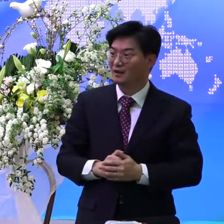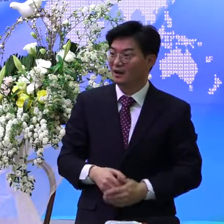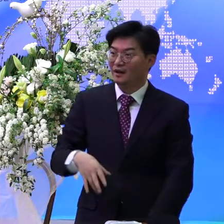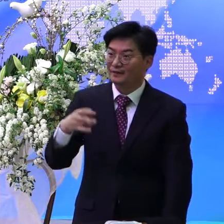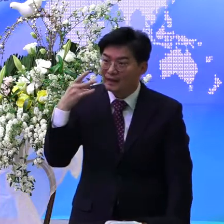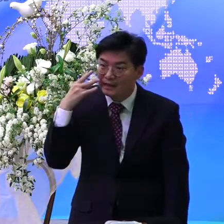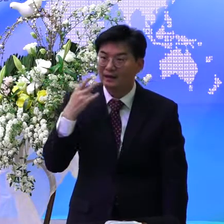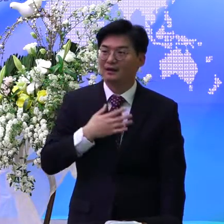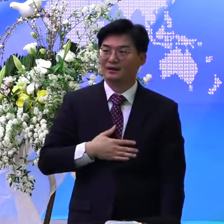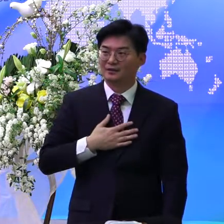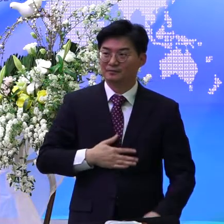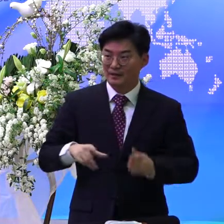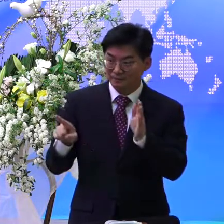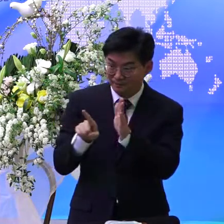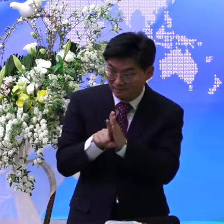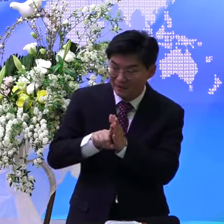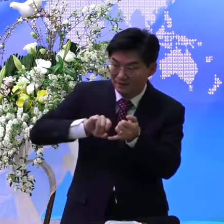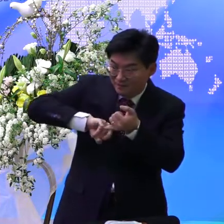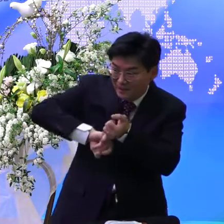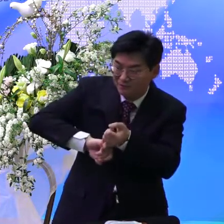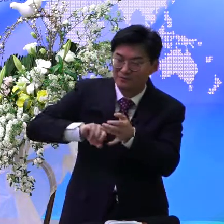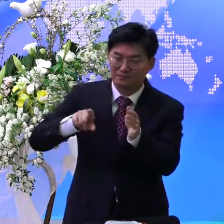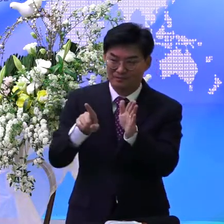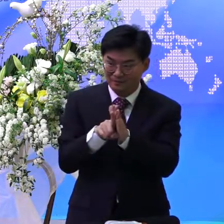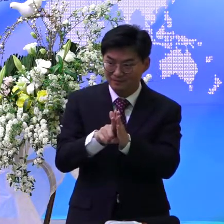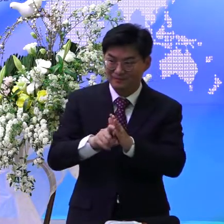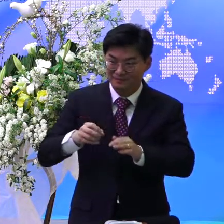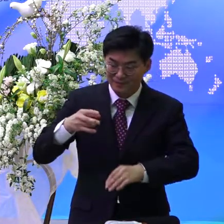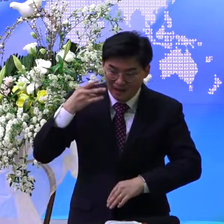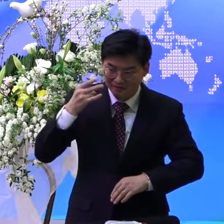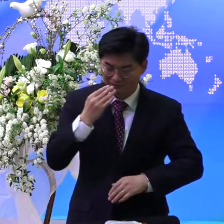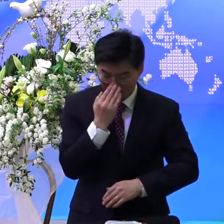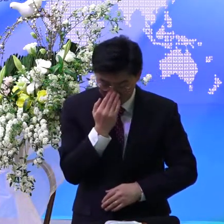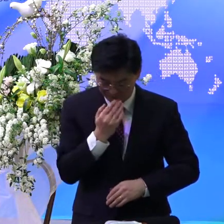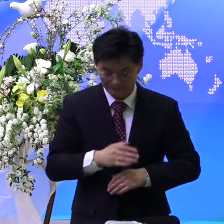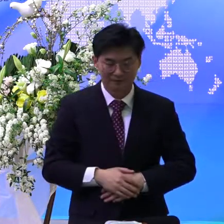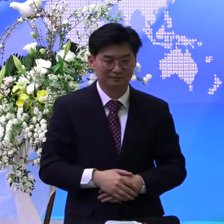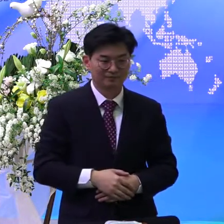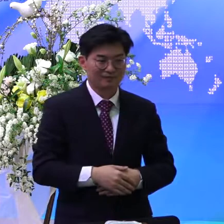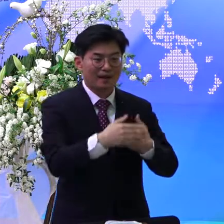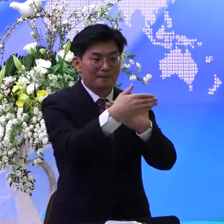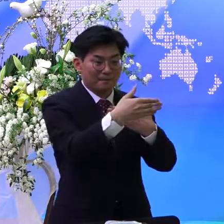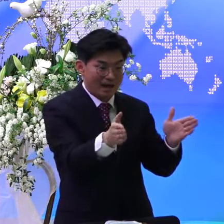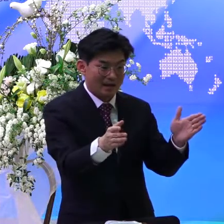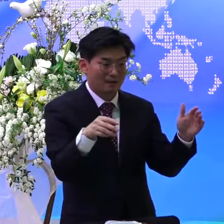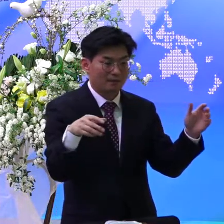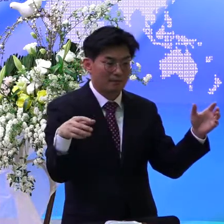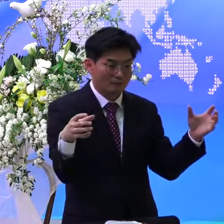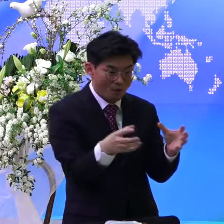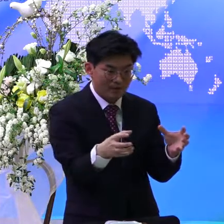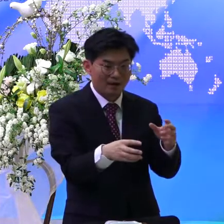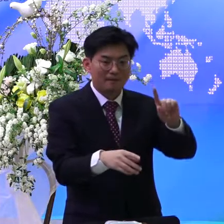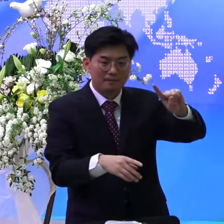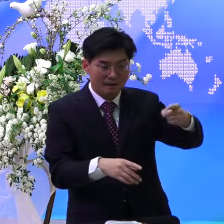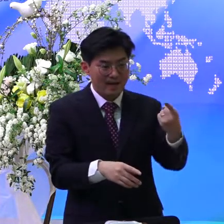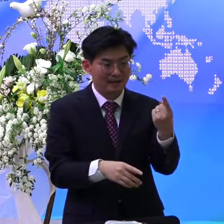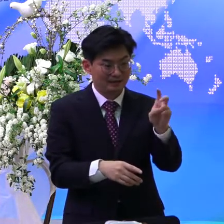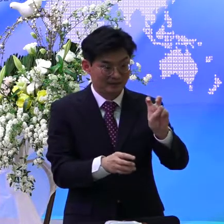12명의 제자들 그리고 모였던 다른 수많은 예수님을 따르는 분들이 모였는데 마가의 다락방에 약 120명이 모였다고 기록되어